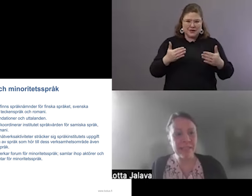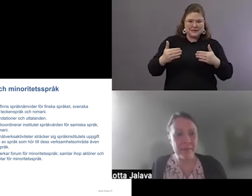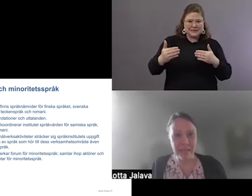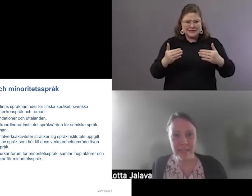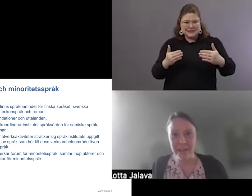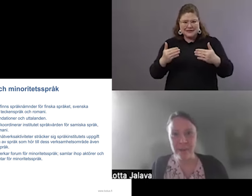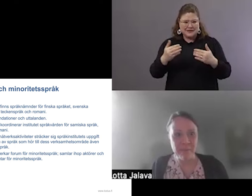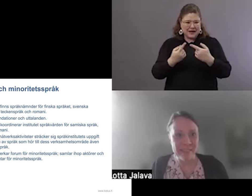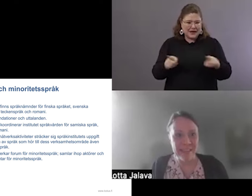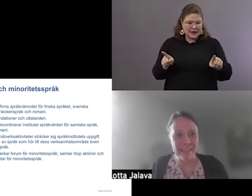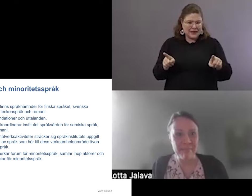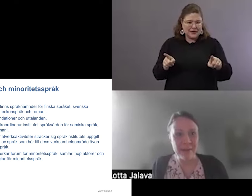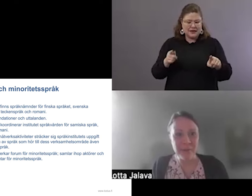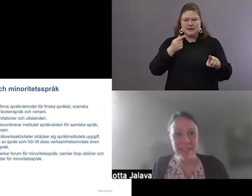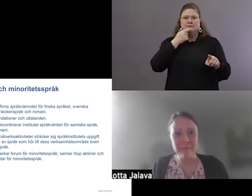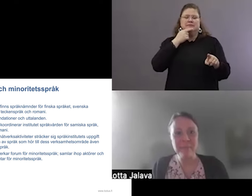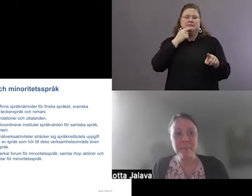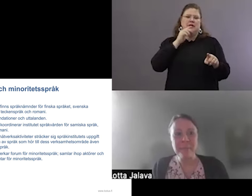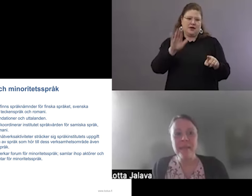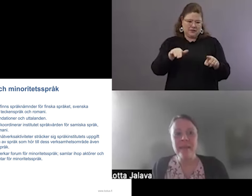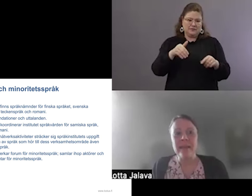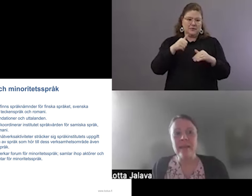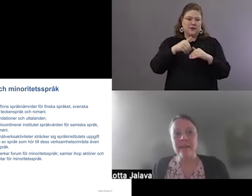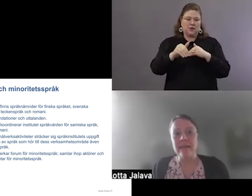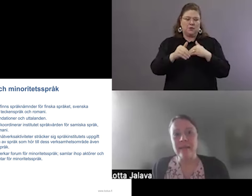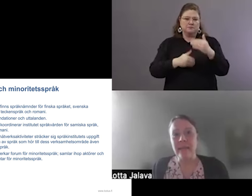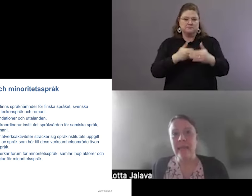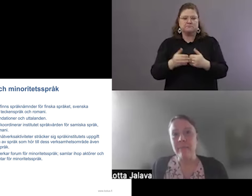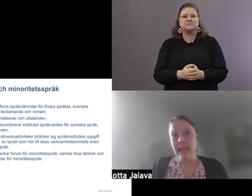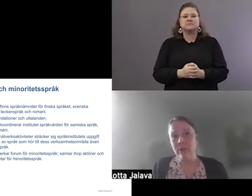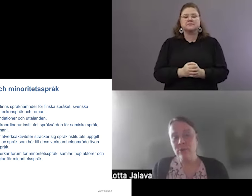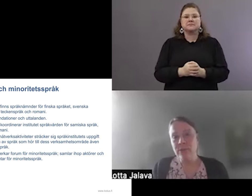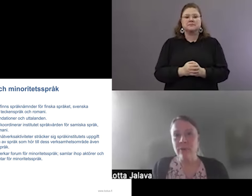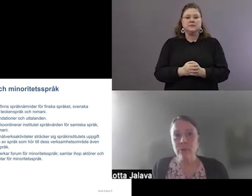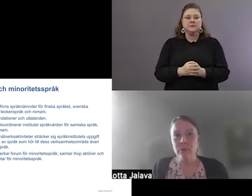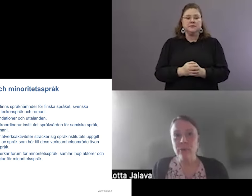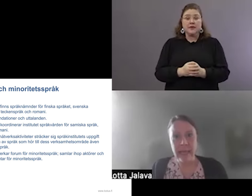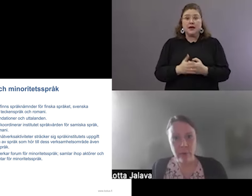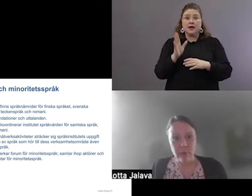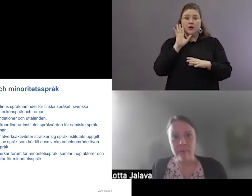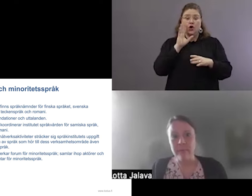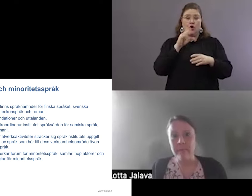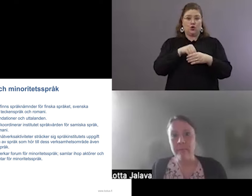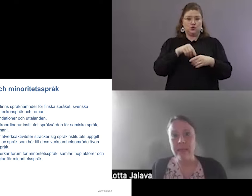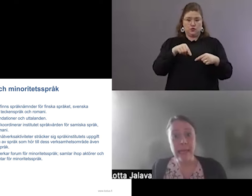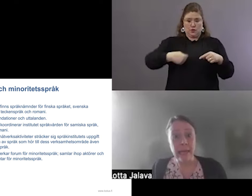aikavyöhykkeessä, mutta ei se mitään, kyllä me päästään eteenpäin kuitenkin. Eli meillä KOTUKSessa on kuitenkin